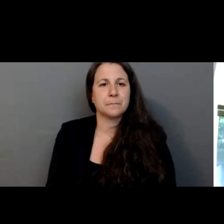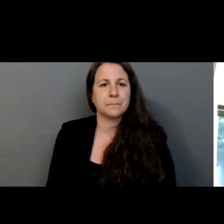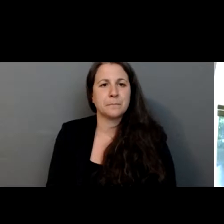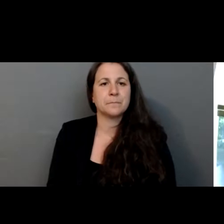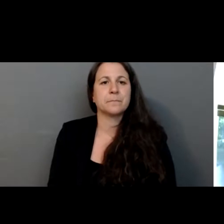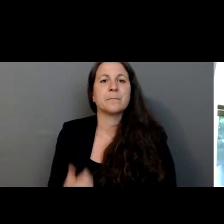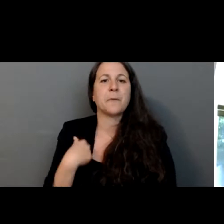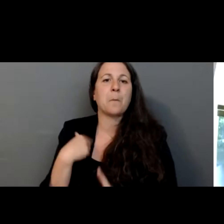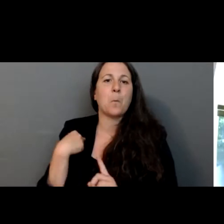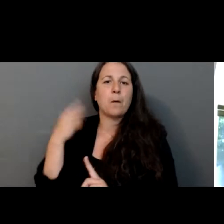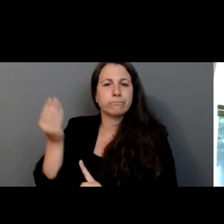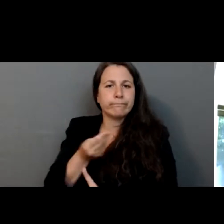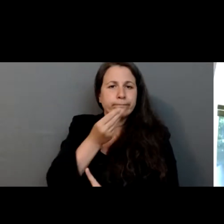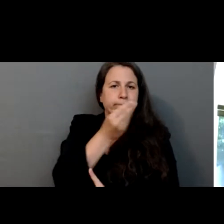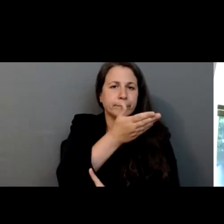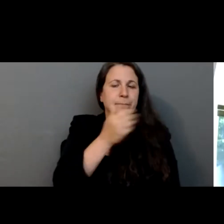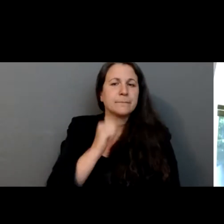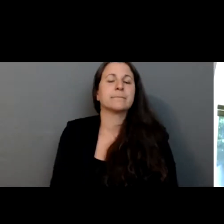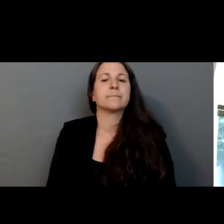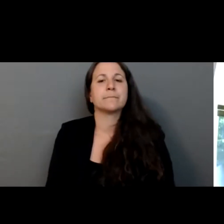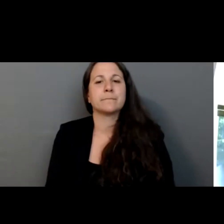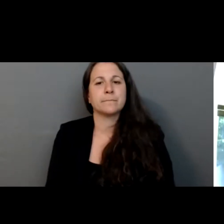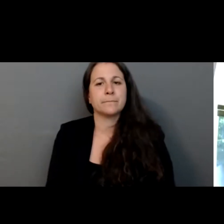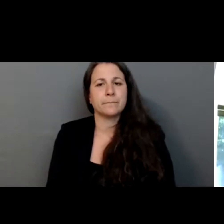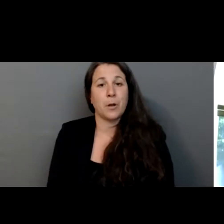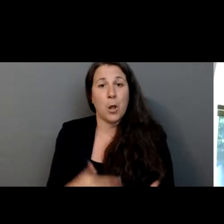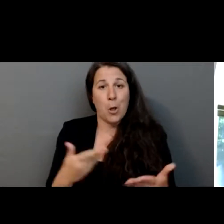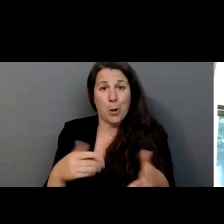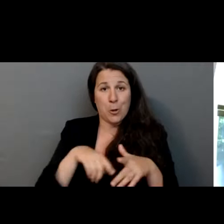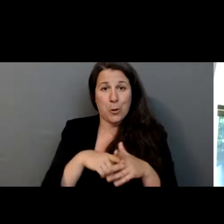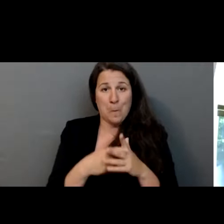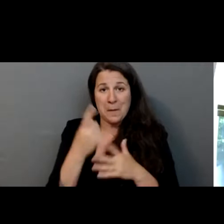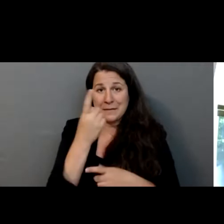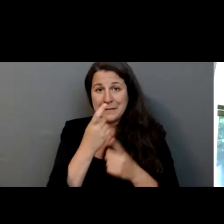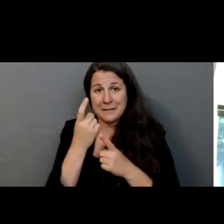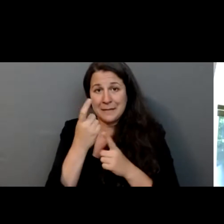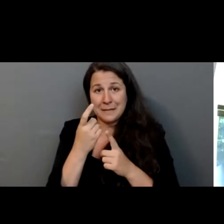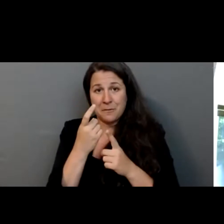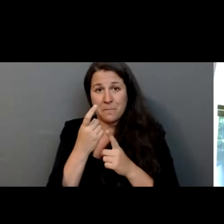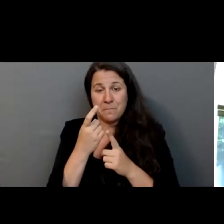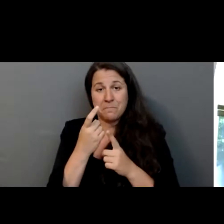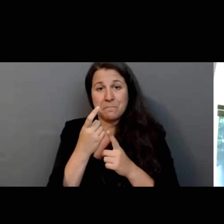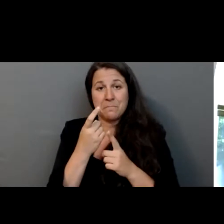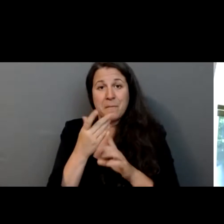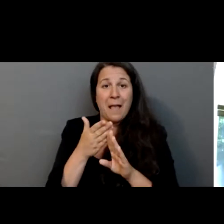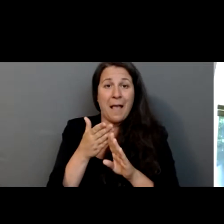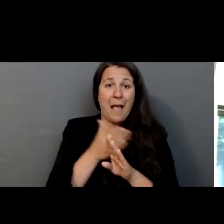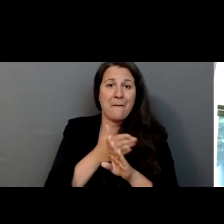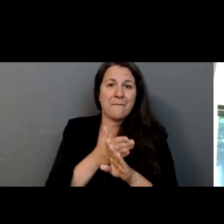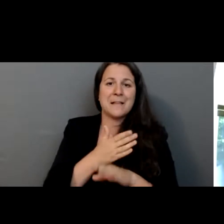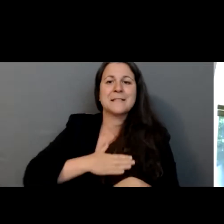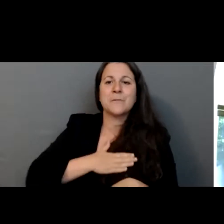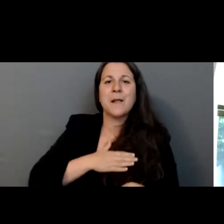acheminer la question. Et avant d'ouvrir cette période de questions, j'aimerais demander à Laurence et à